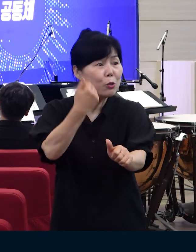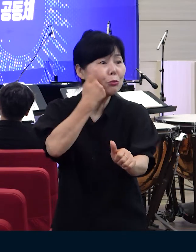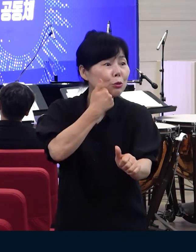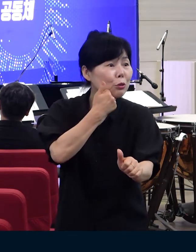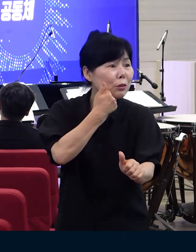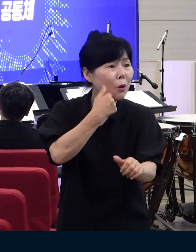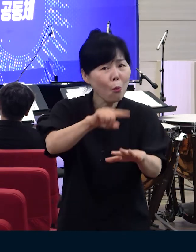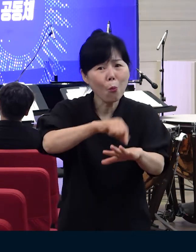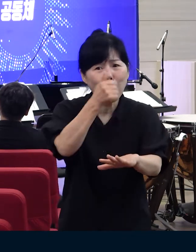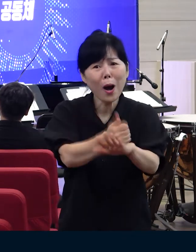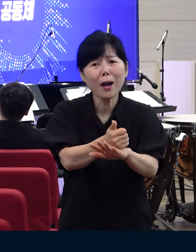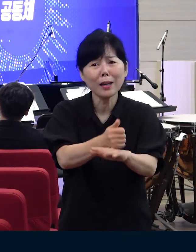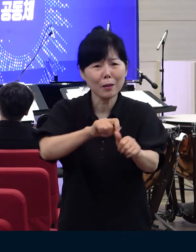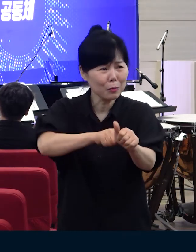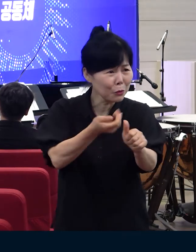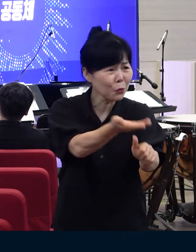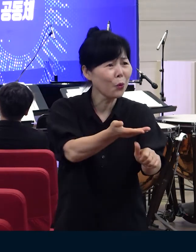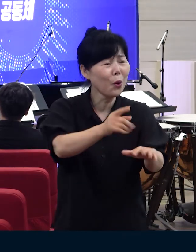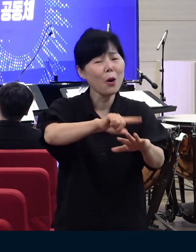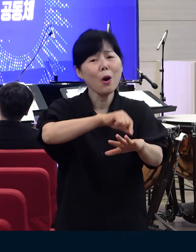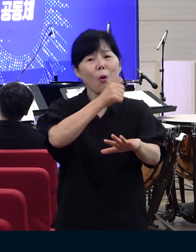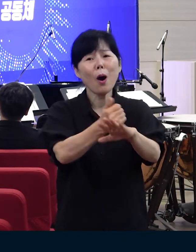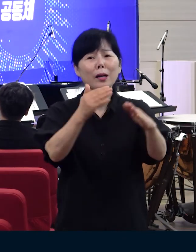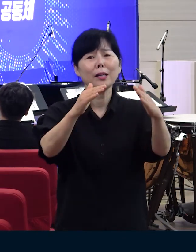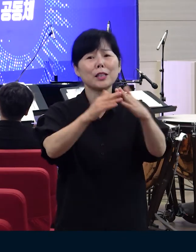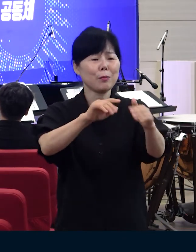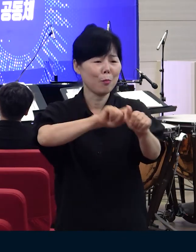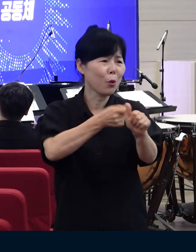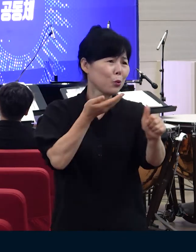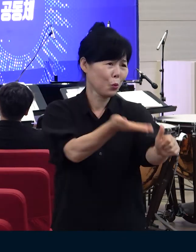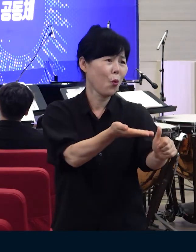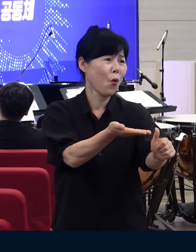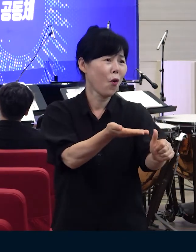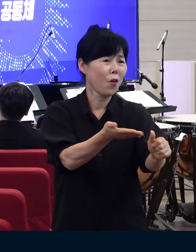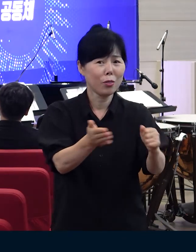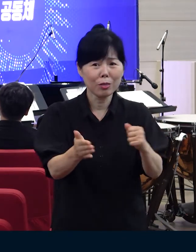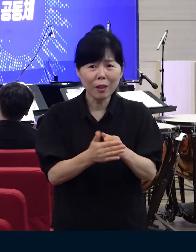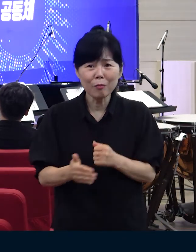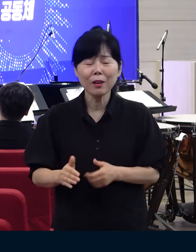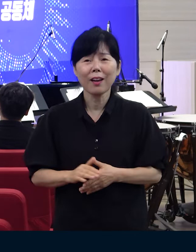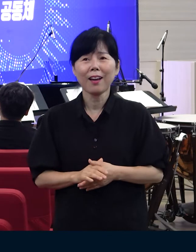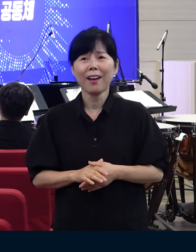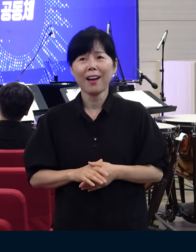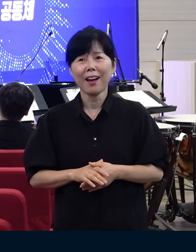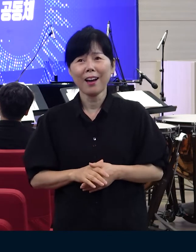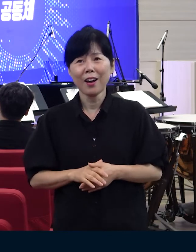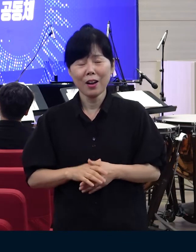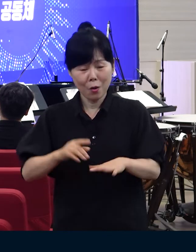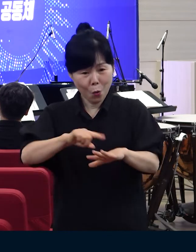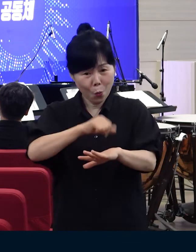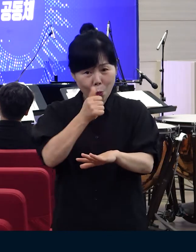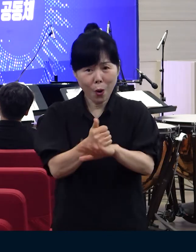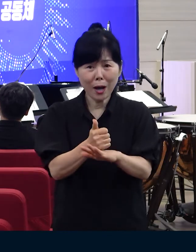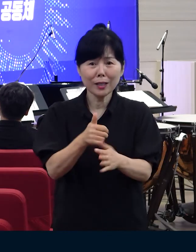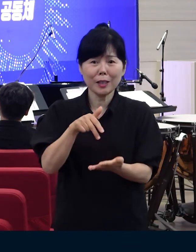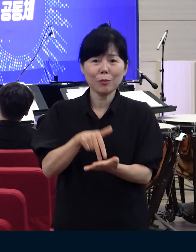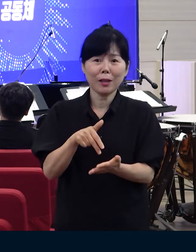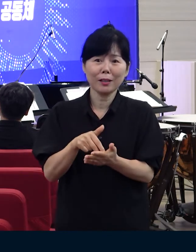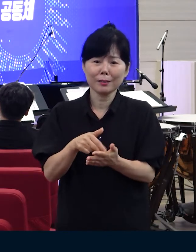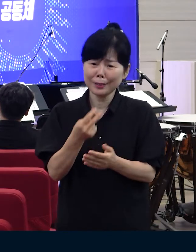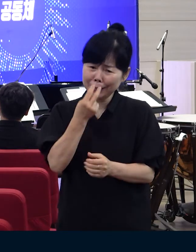있어요? 바로와 그 집에 내리고 있잖아요. 그러니까 정말 그 뒤에 나온 대로 바로가 기가 막혀가 나오는